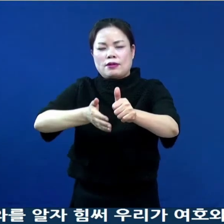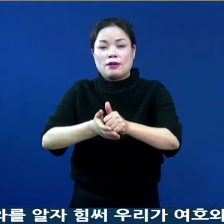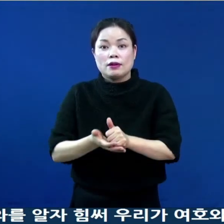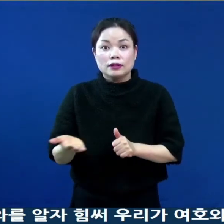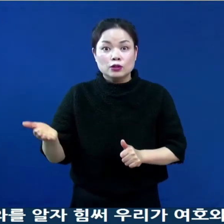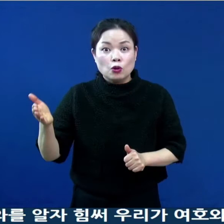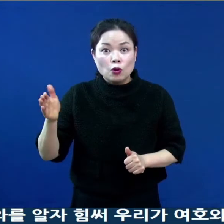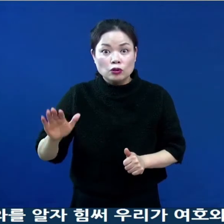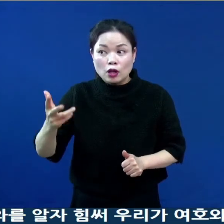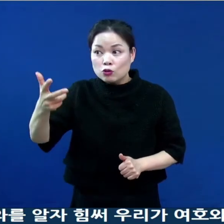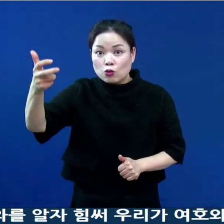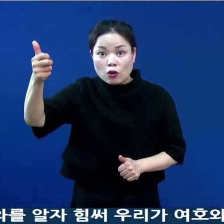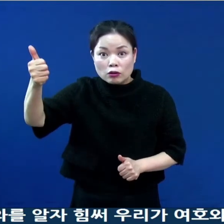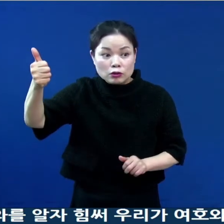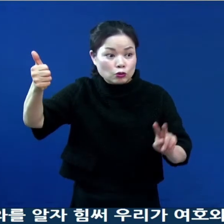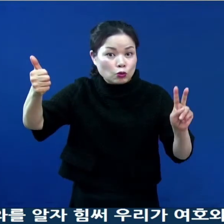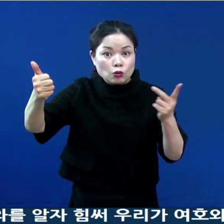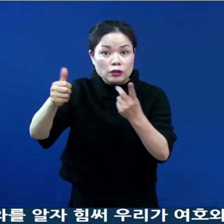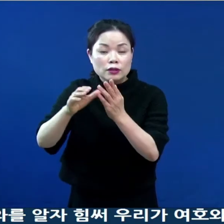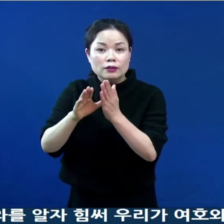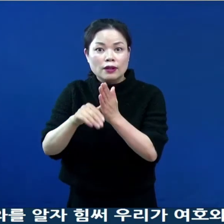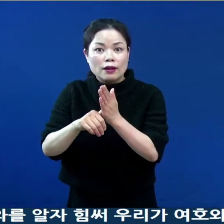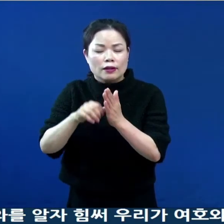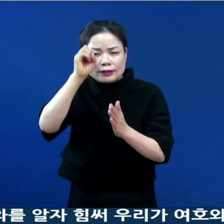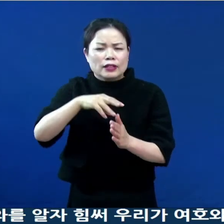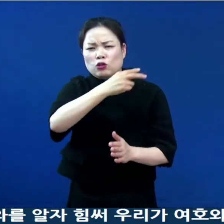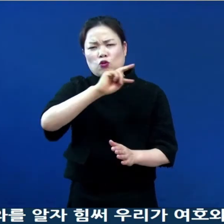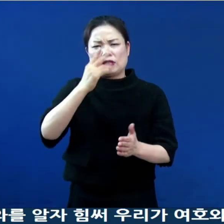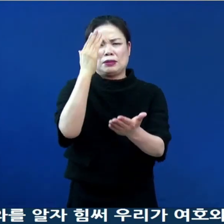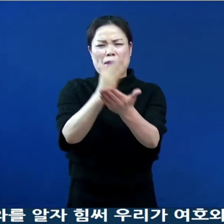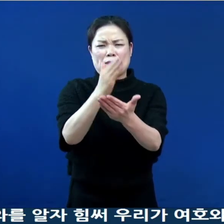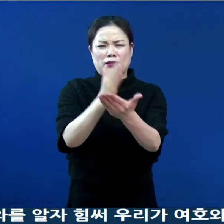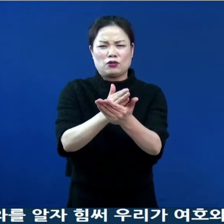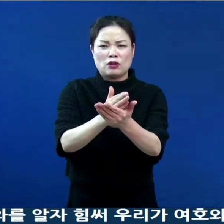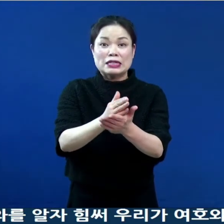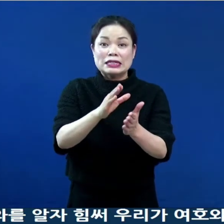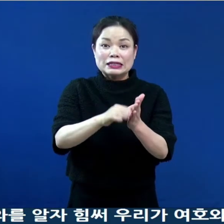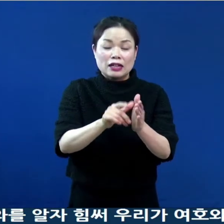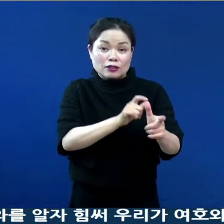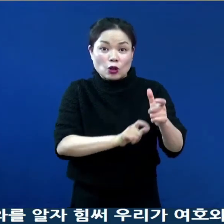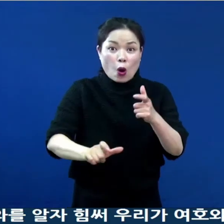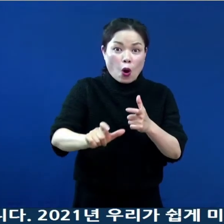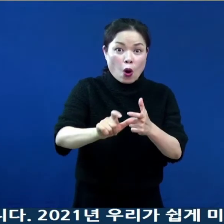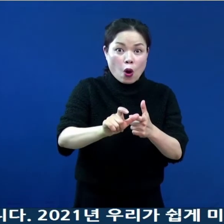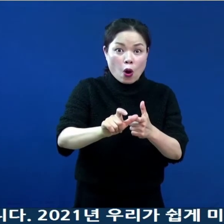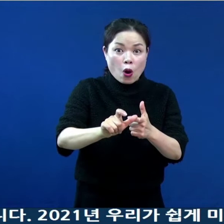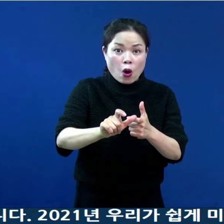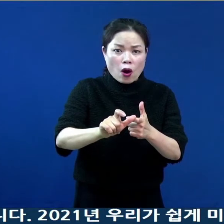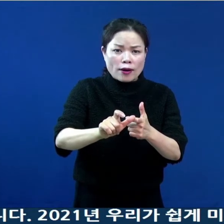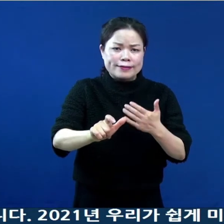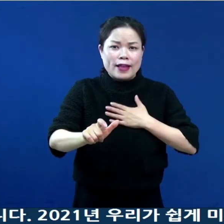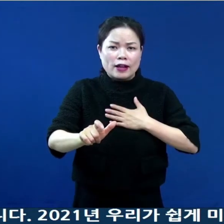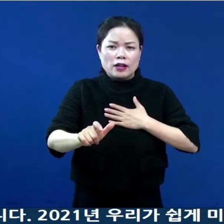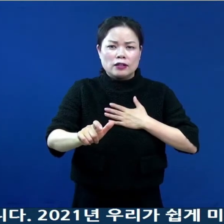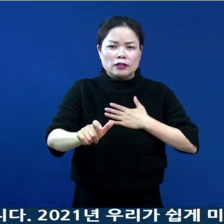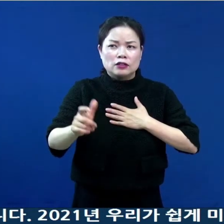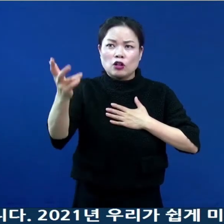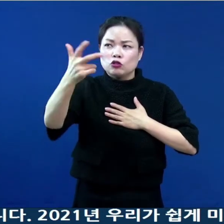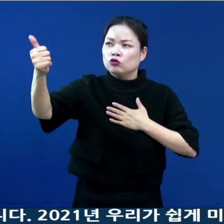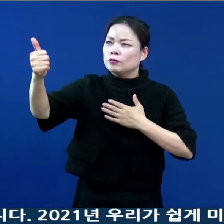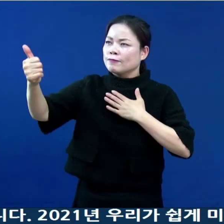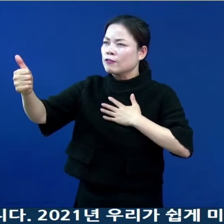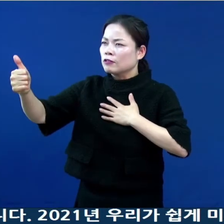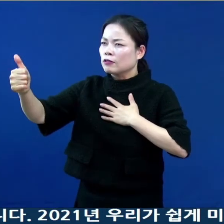근데 여호와로 돌이킬 때 그냥 돌이키지만 마시고 그때 덧붙여 내가 좀 더 여호와를 알아야